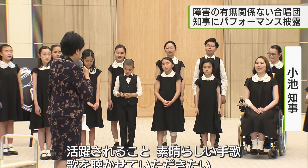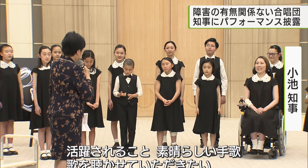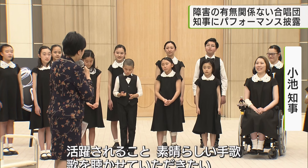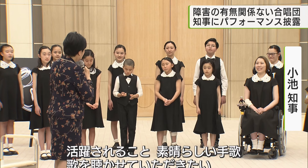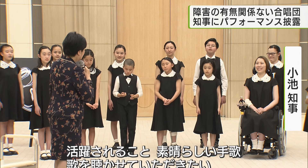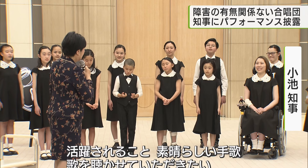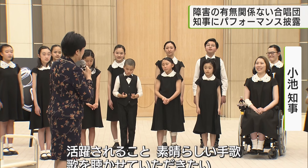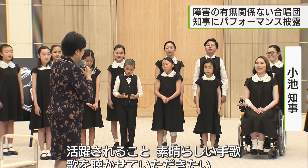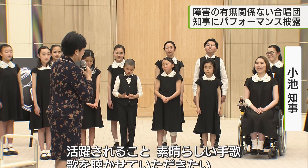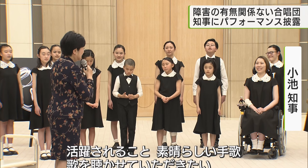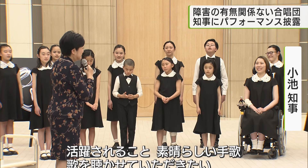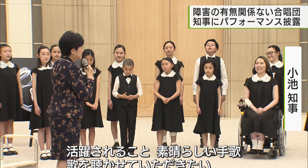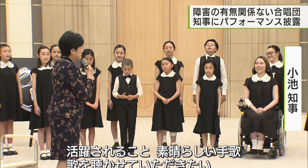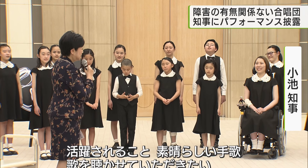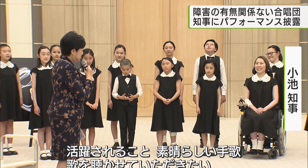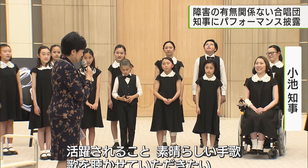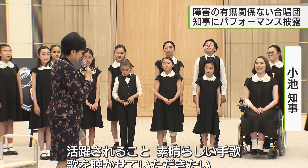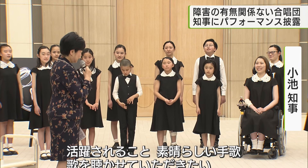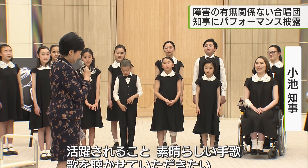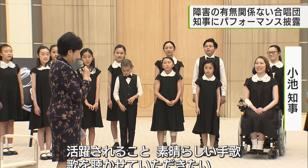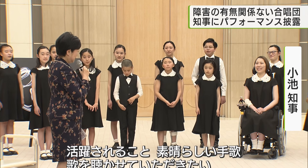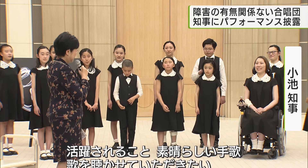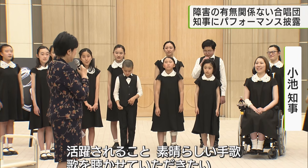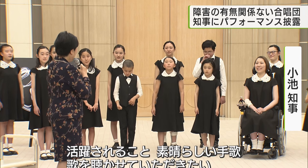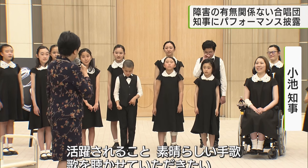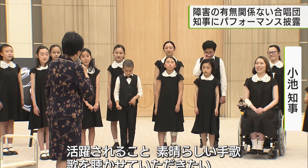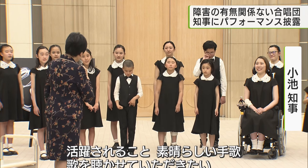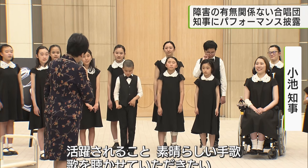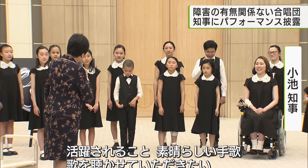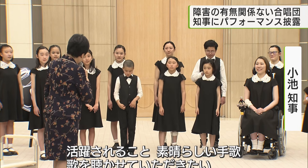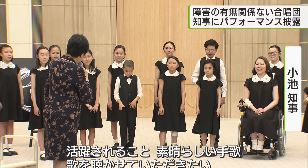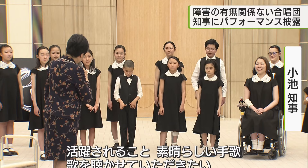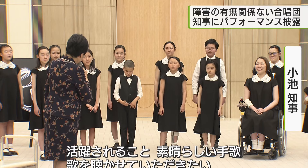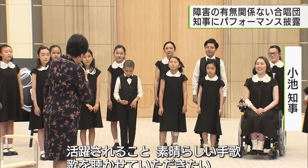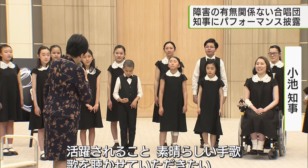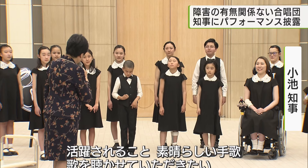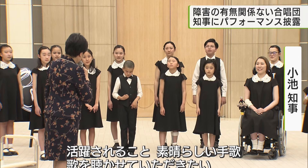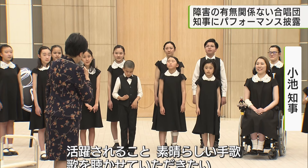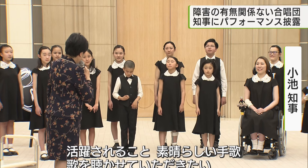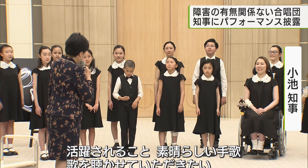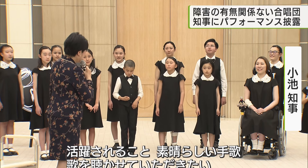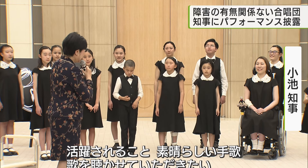層活躍されること、素晴らしい主歌そしての歌の喉をです